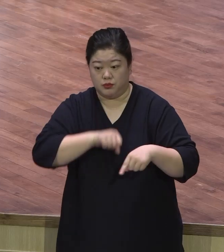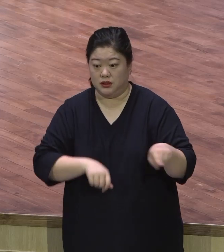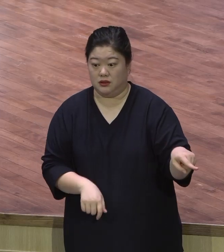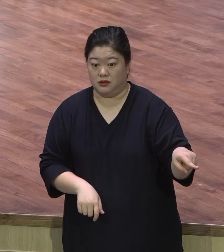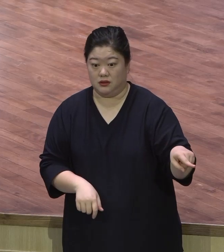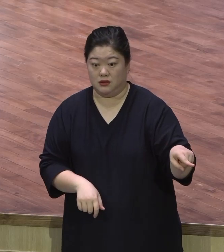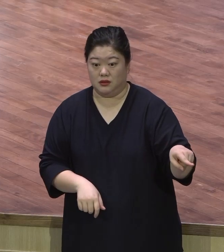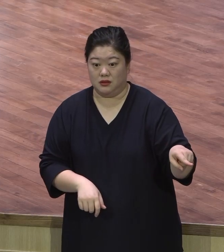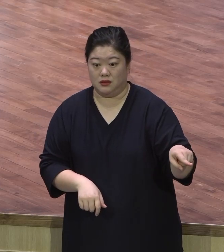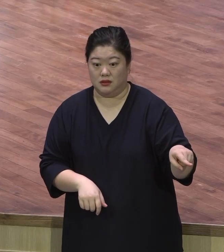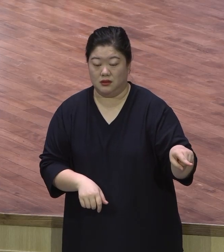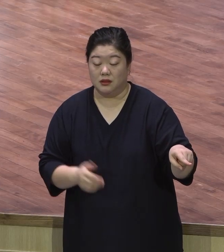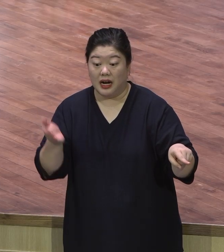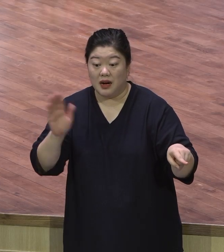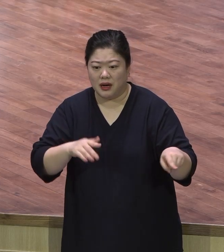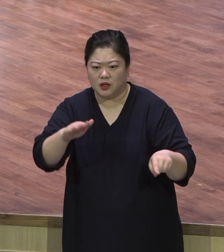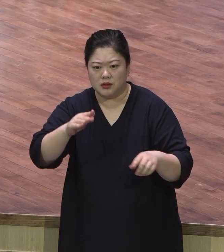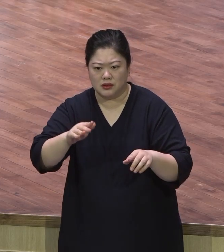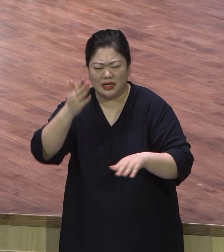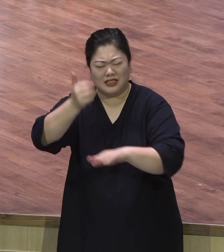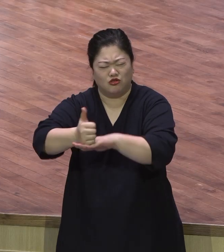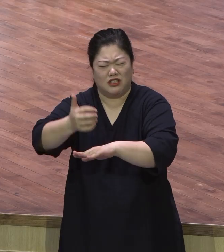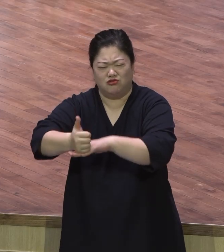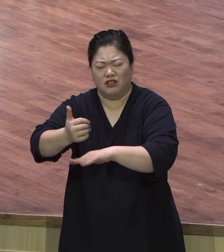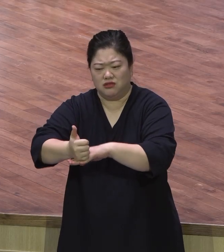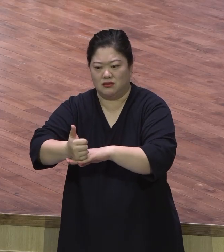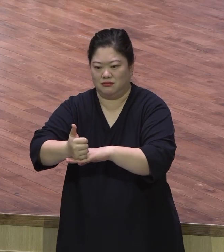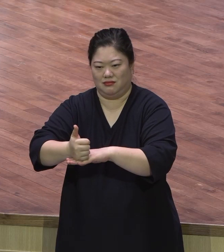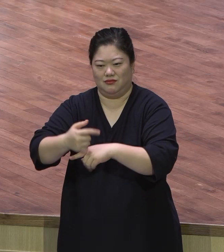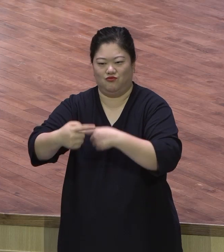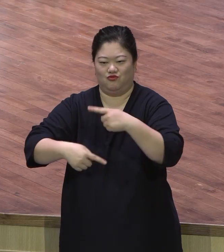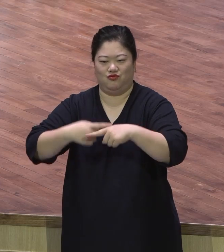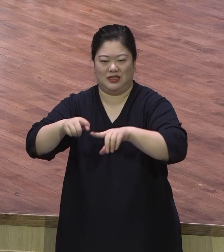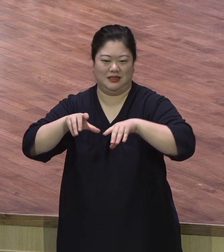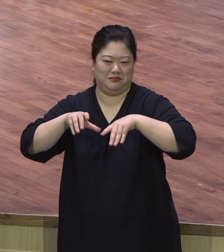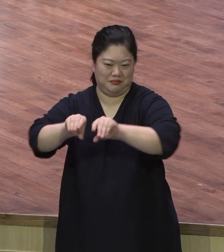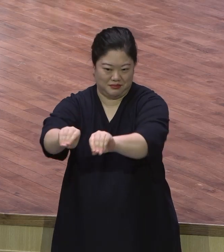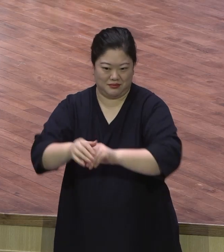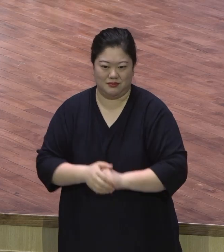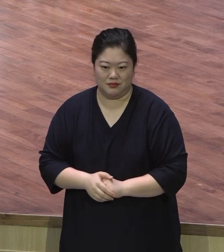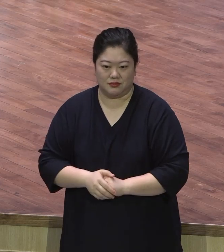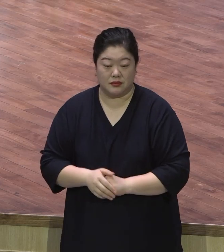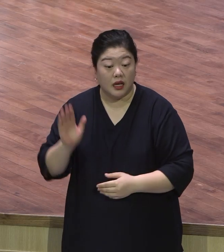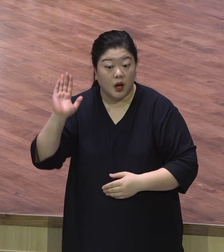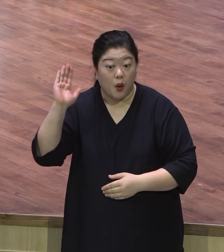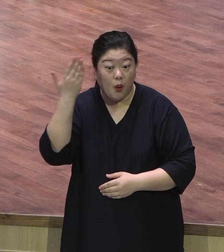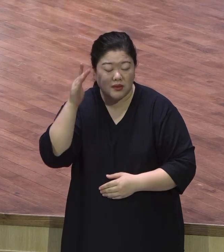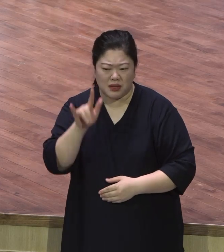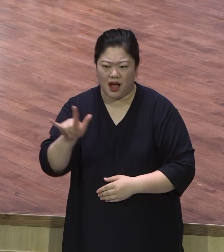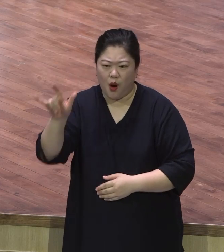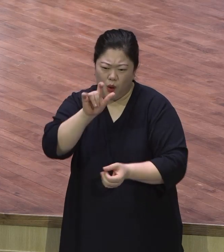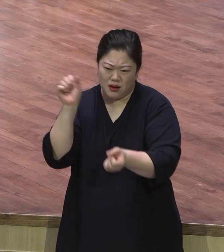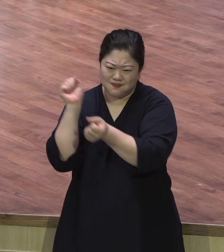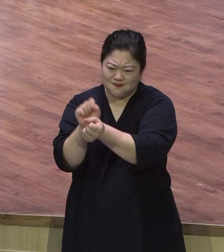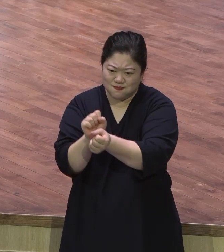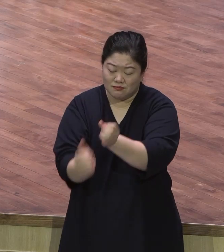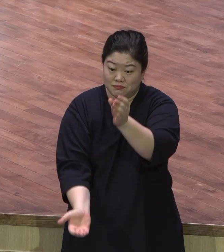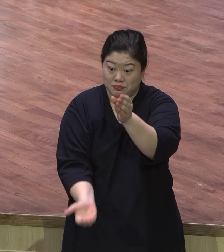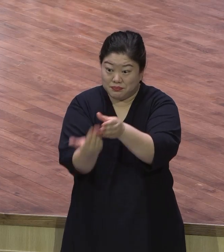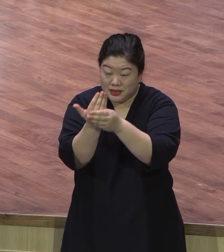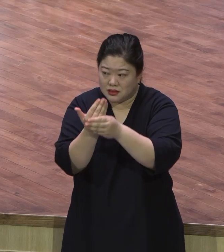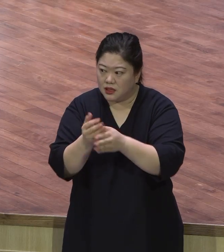요즘 코로나19로 인해 가서 경제가 어렵습니다. 경제가 어렵다 보니까 생계에 큰 영향을 받는 분들이 많아요.